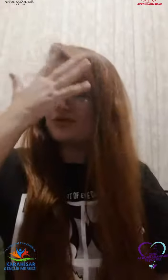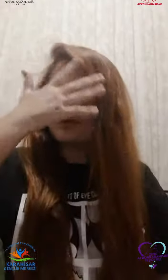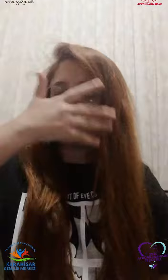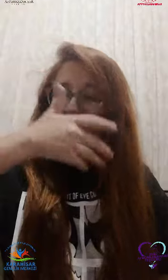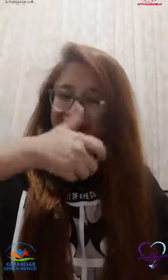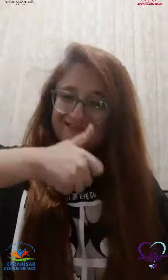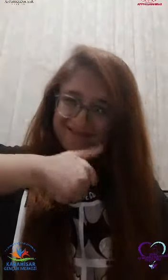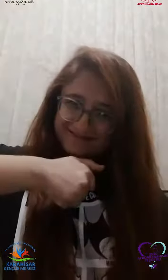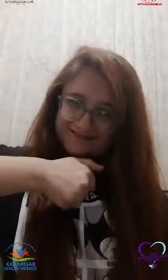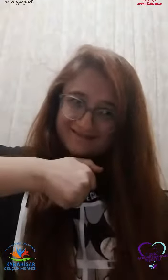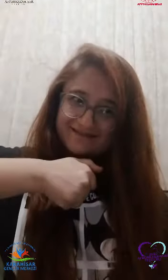Utanmak,